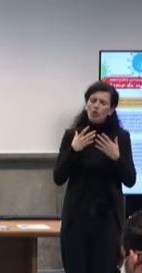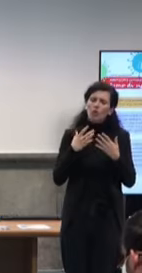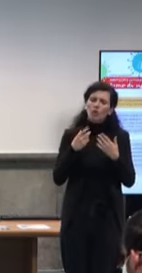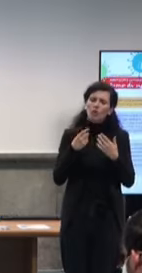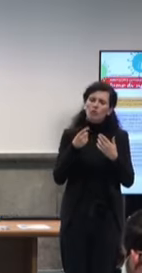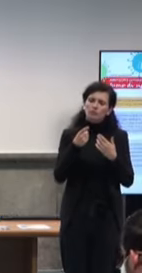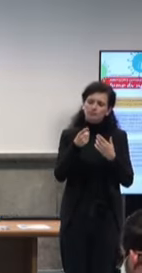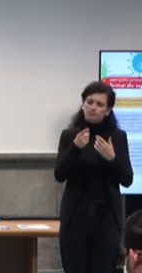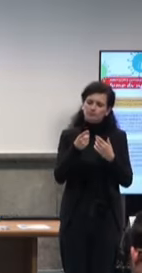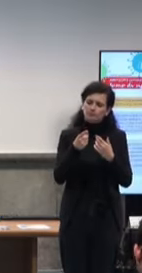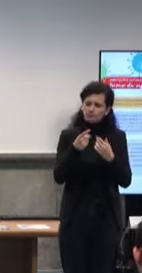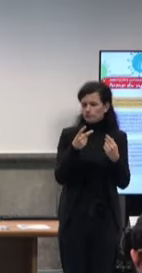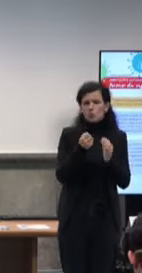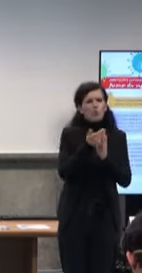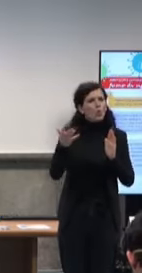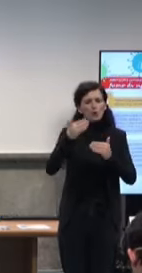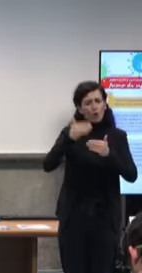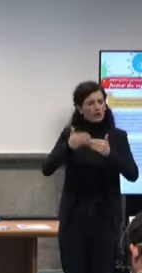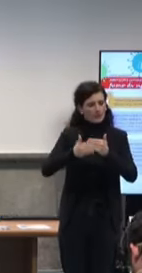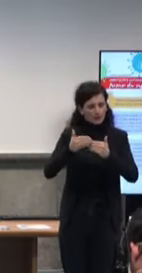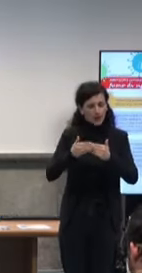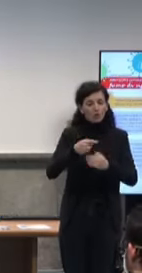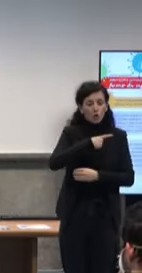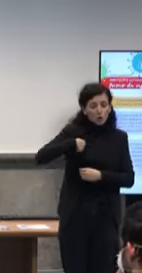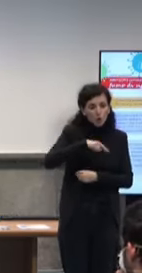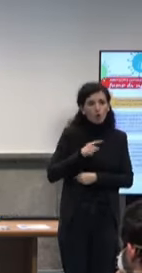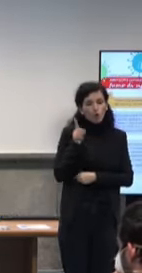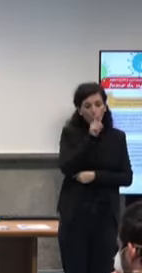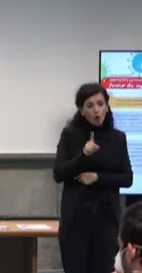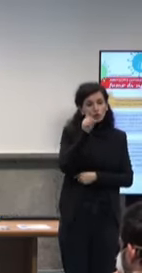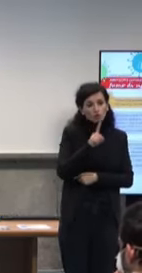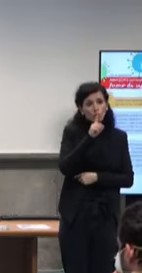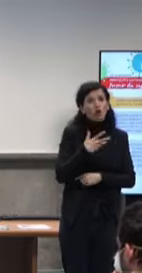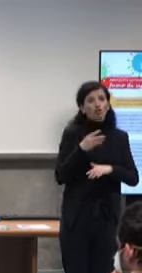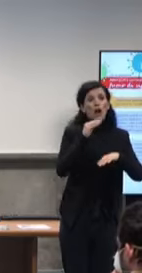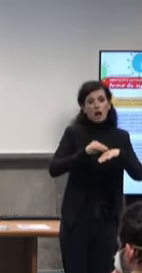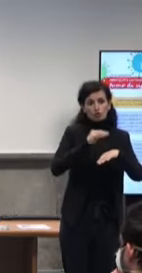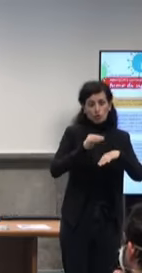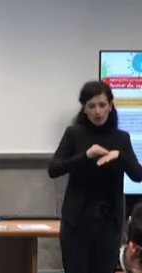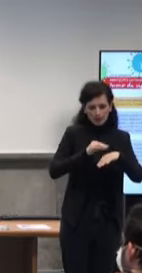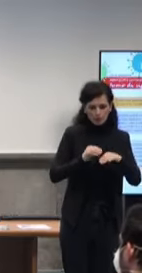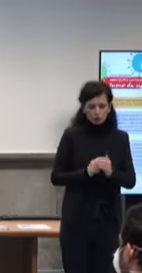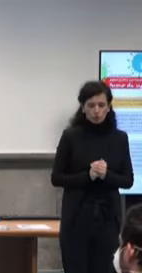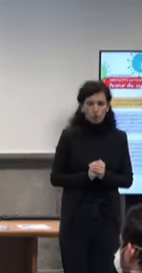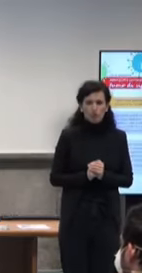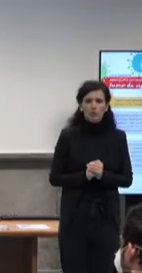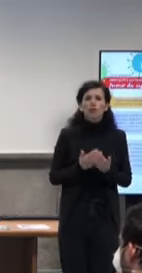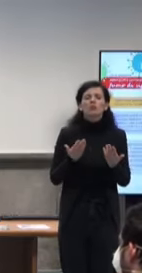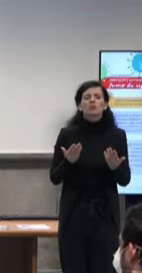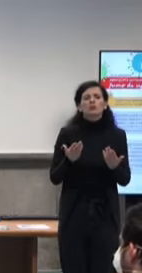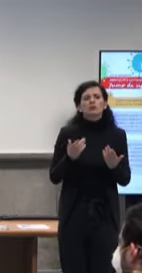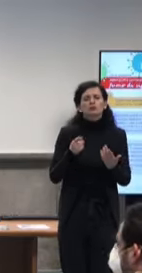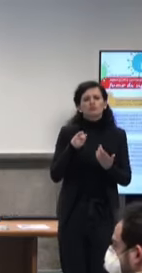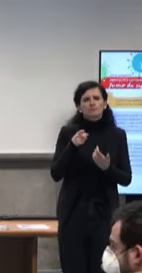le altre risposte e quindi in realtà man mano che la giorni amo andremo avanti la seconda cosa questa è un'indagine una serve quindi